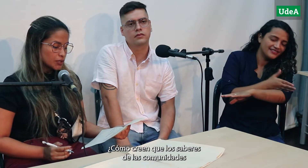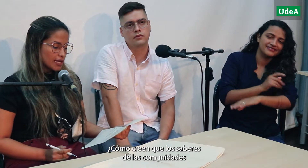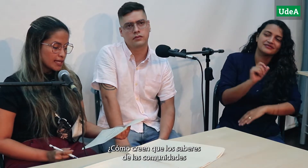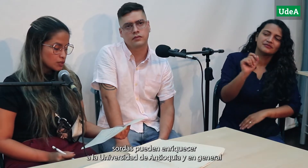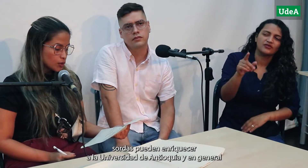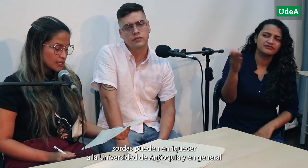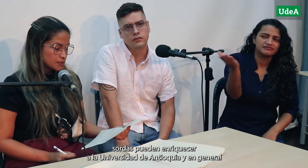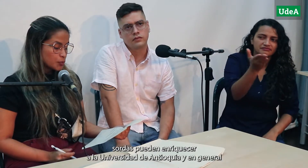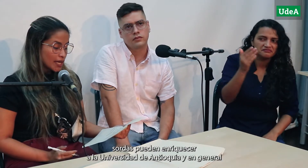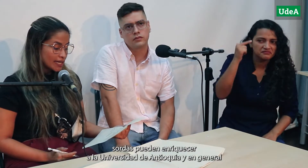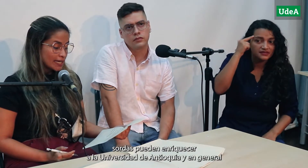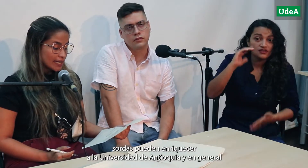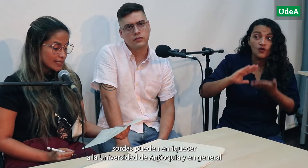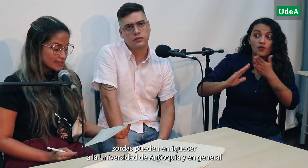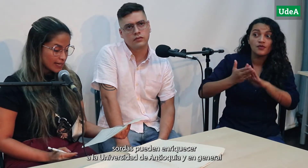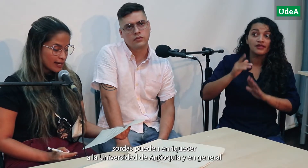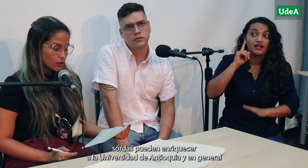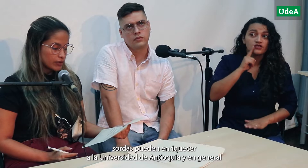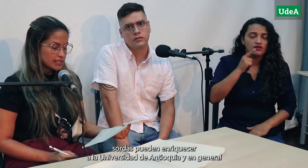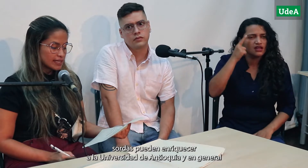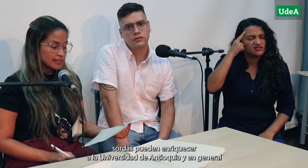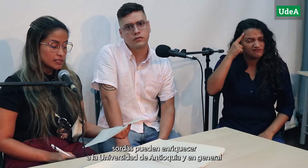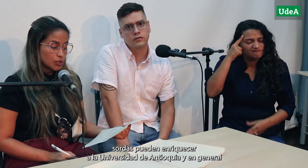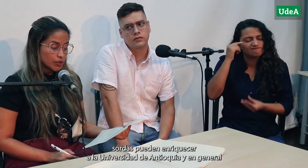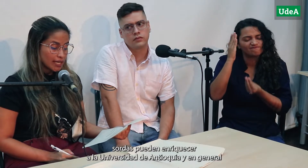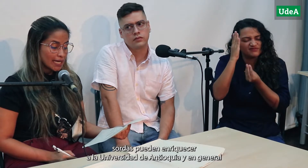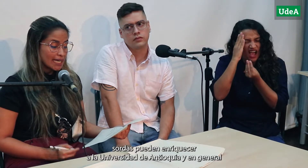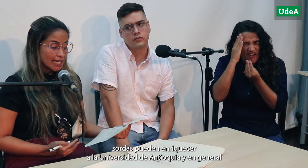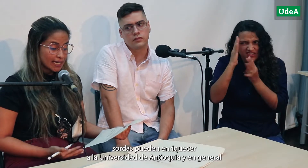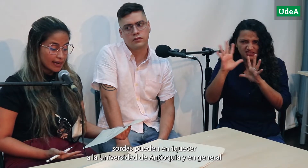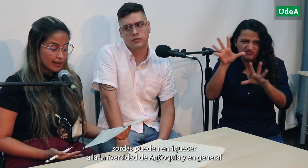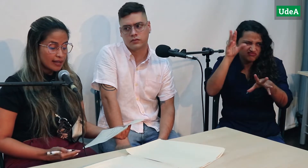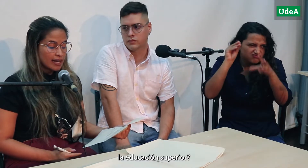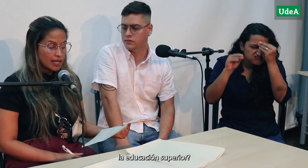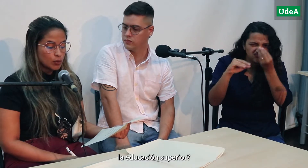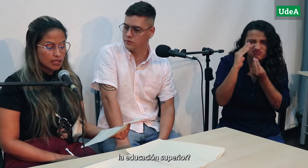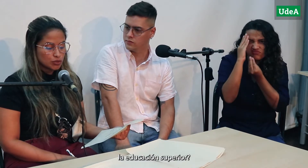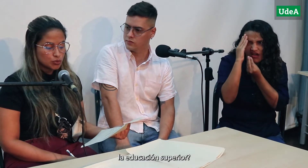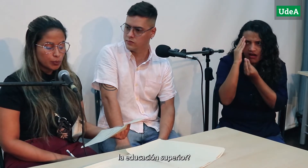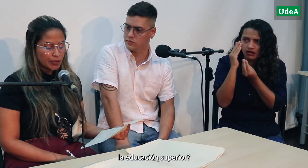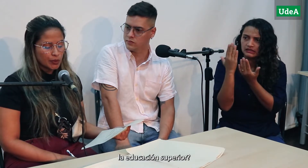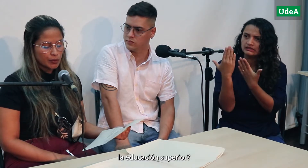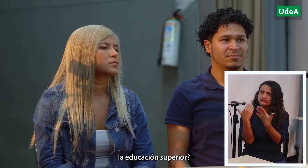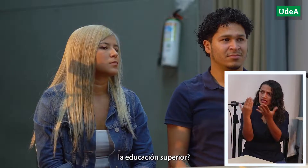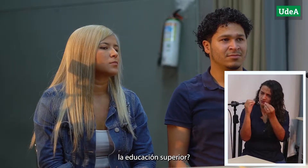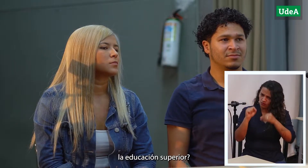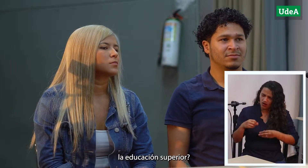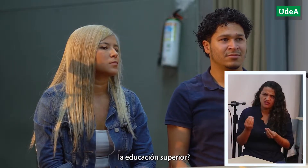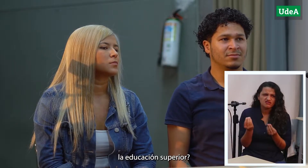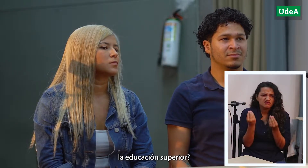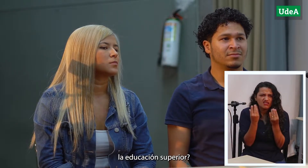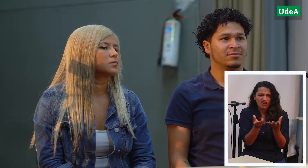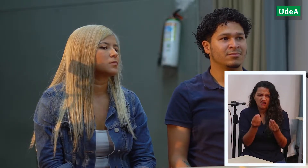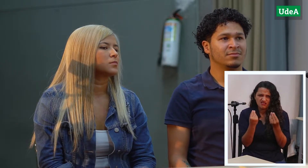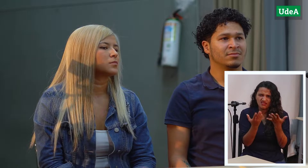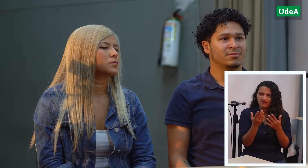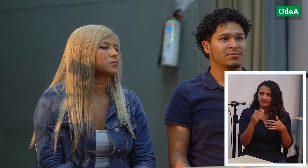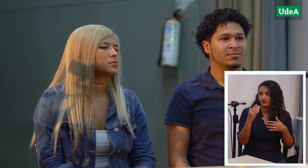las comunidades sordas pueden enriquecer a la Universidad de Antioquia y en general la educación superior?